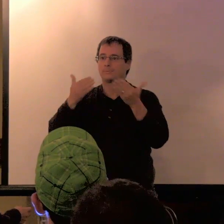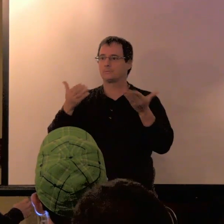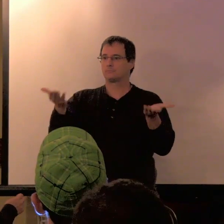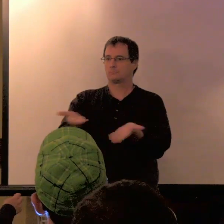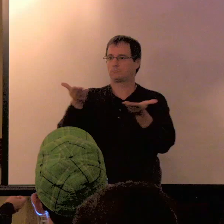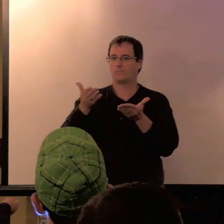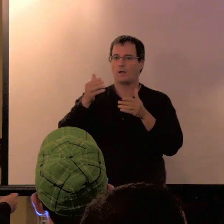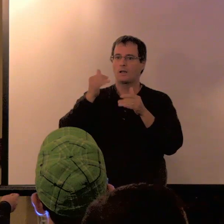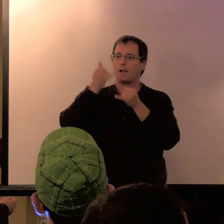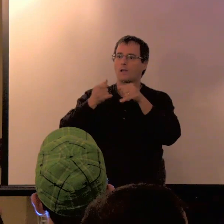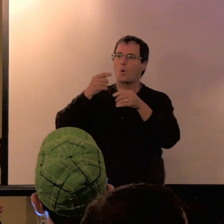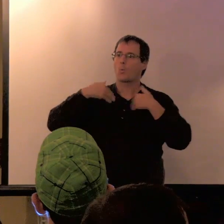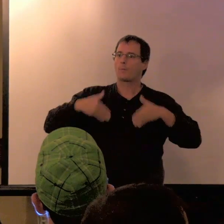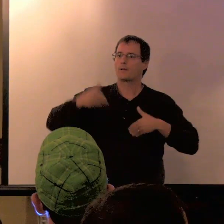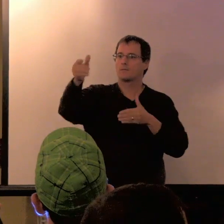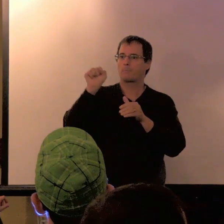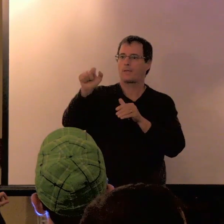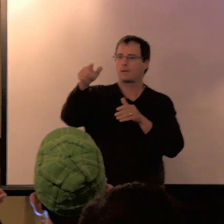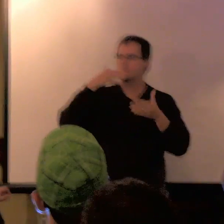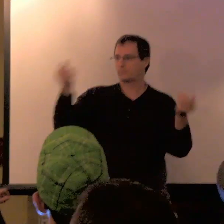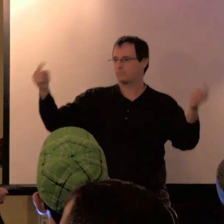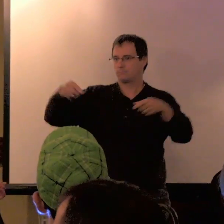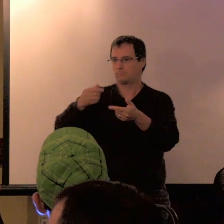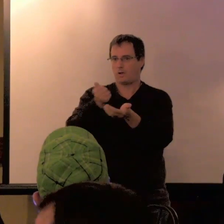Alors, je peux très résumer aussi.